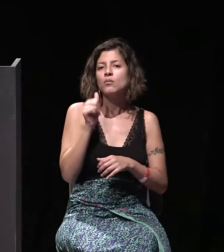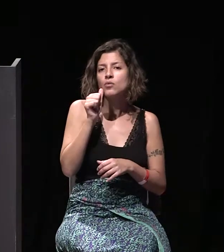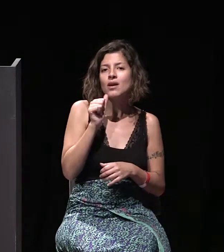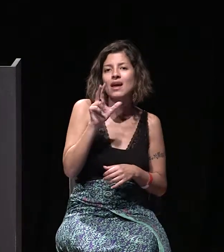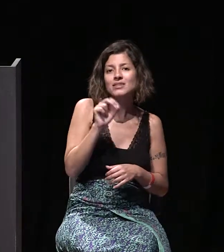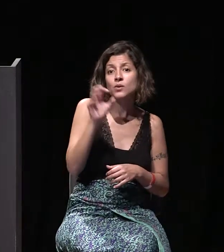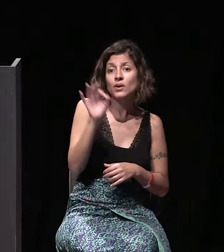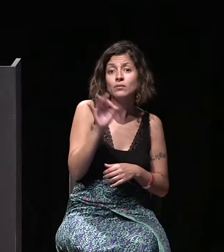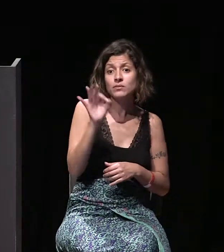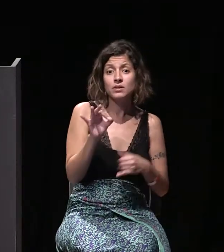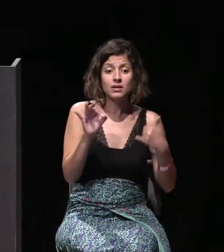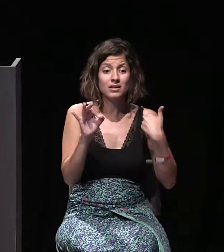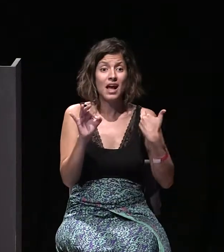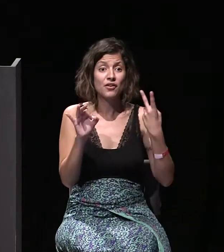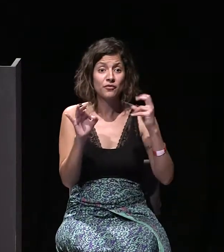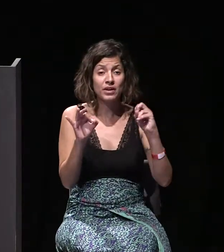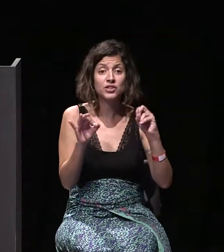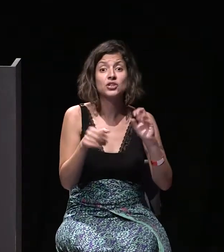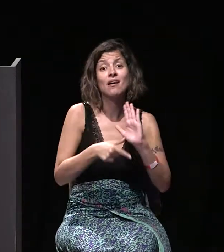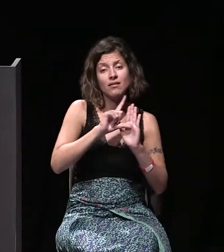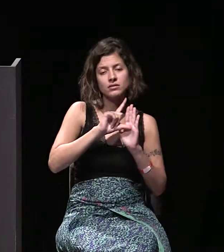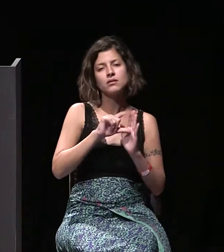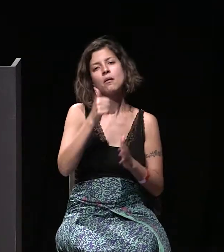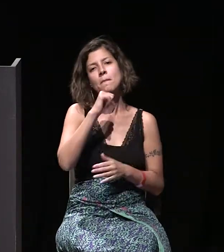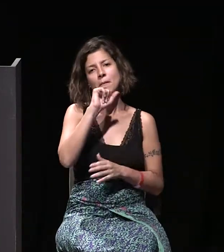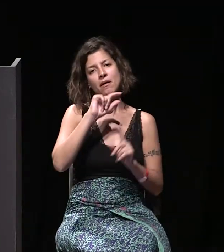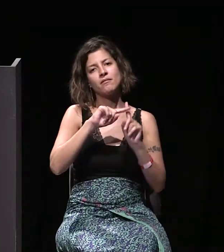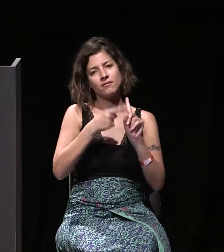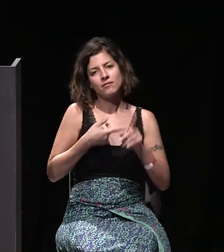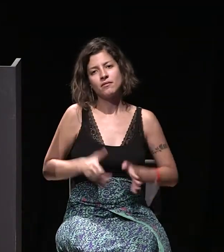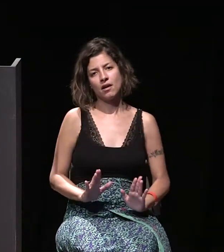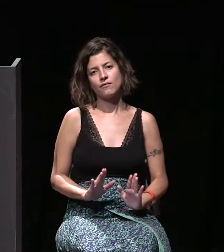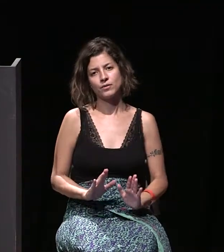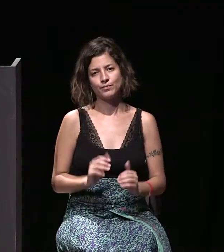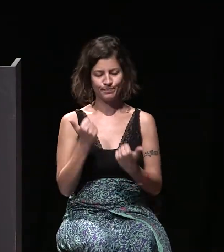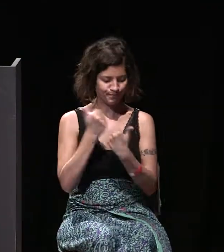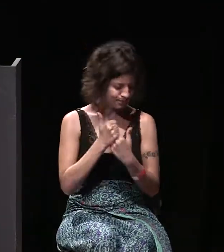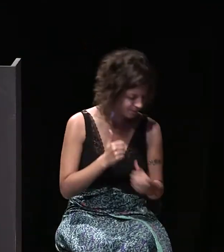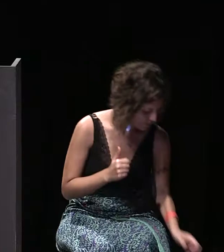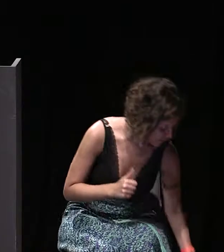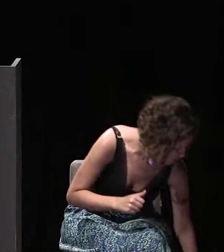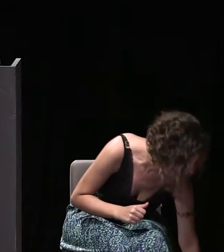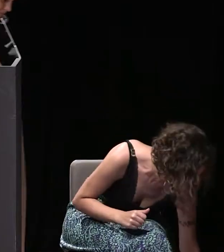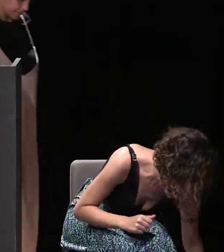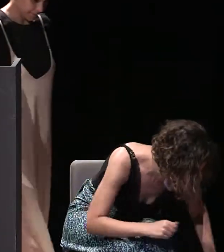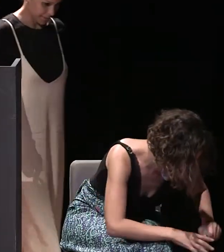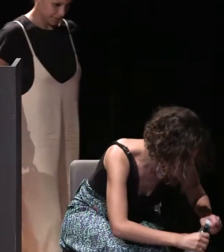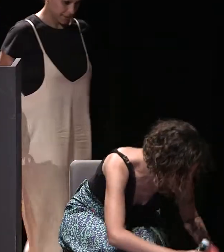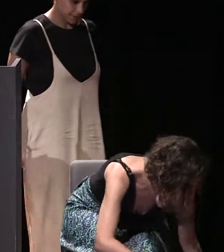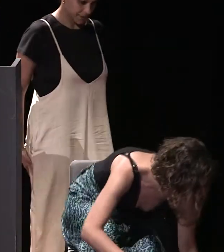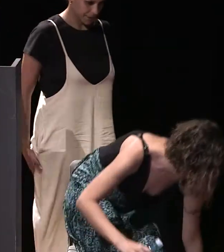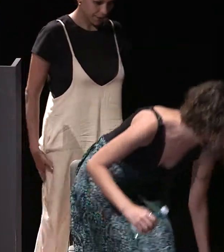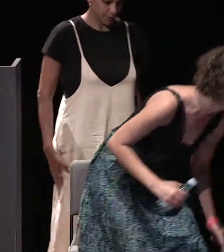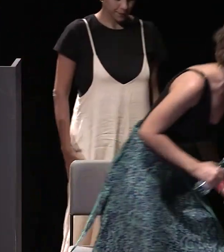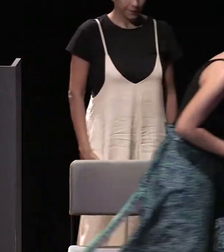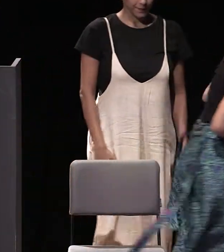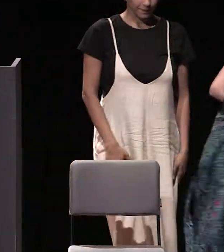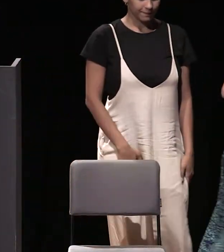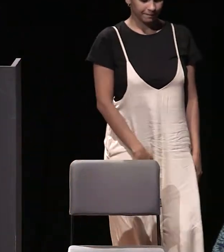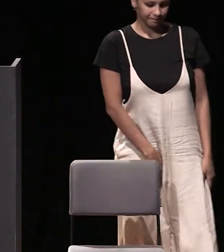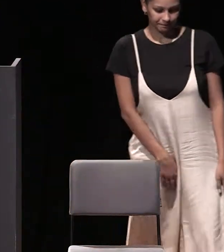dos 20 anos. Então, esse é um dado, é importante que a gente revise os dados para ver que